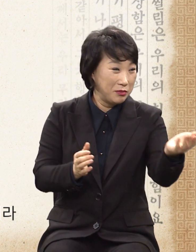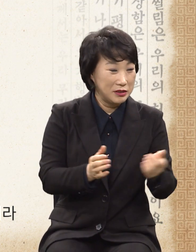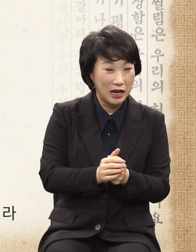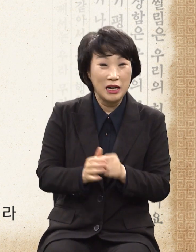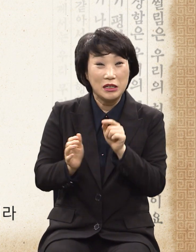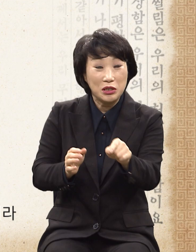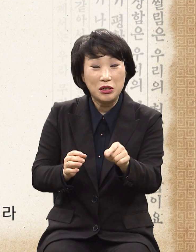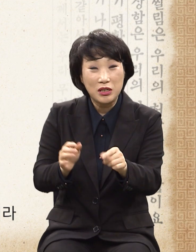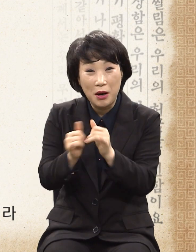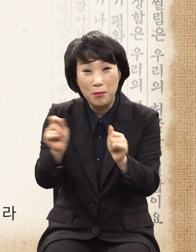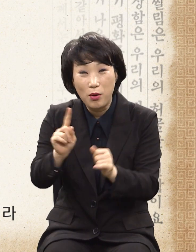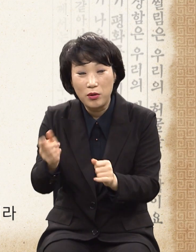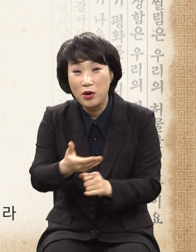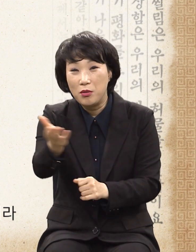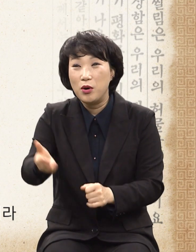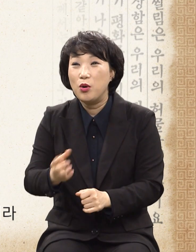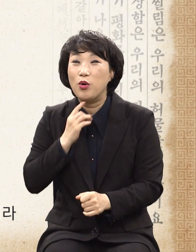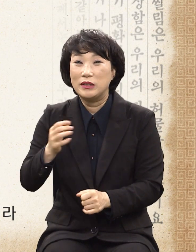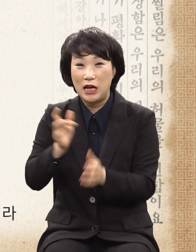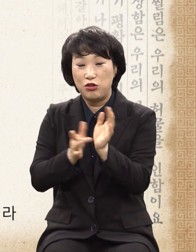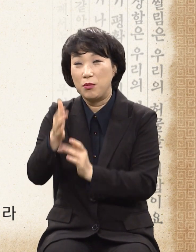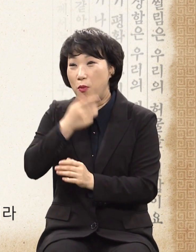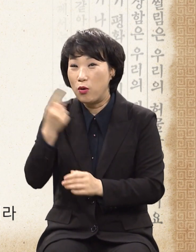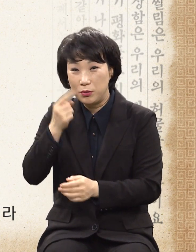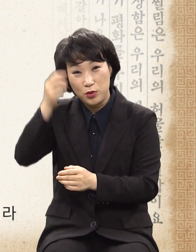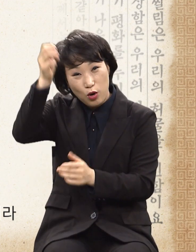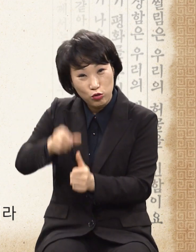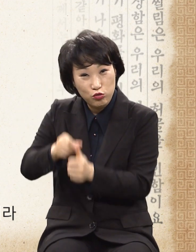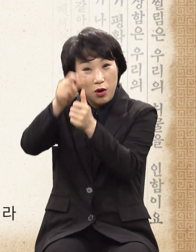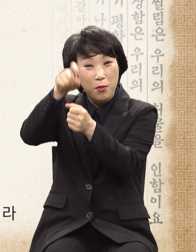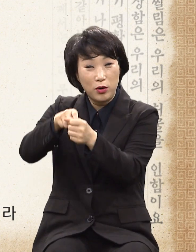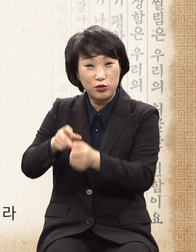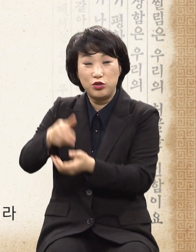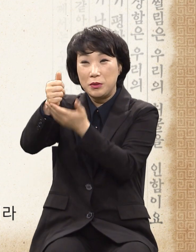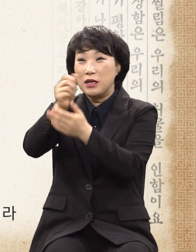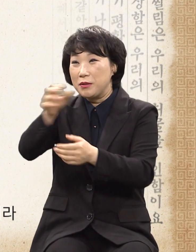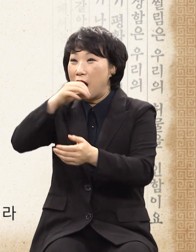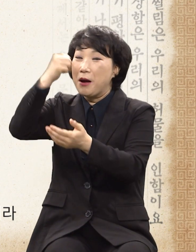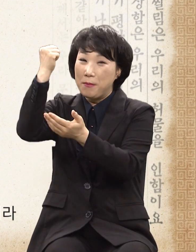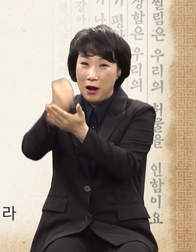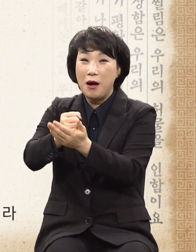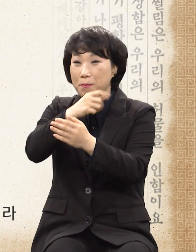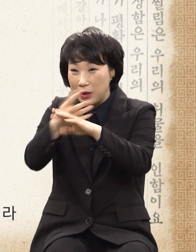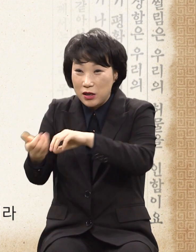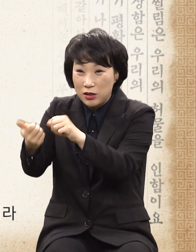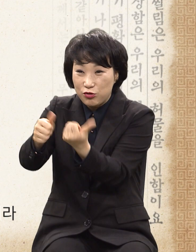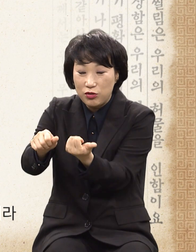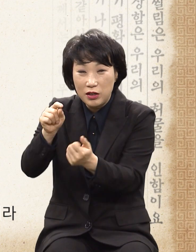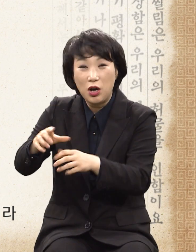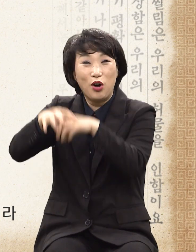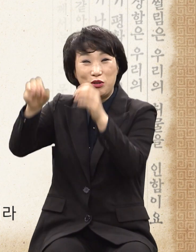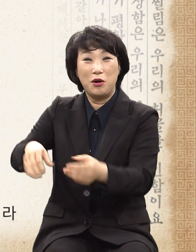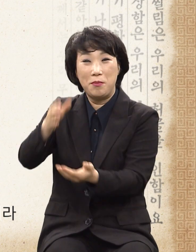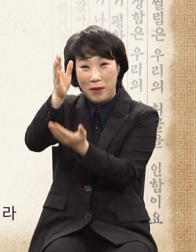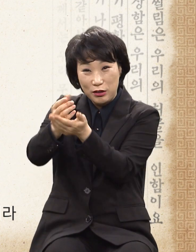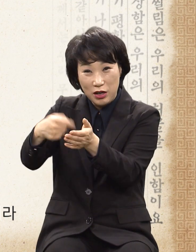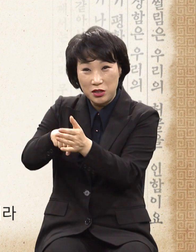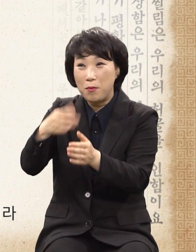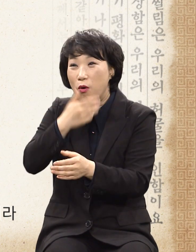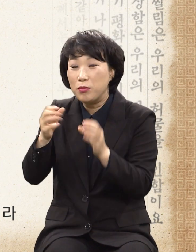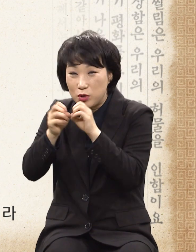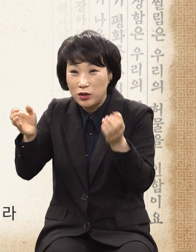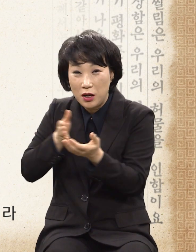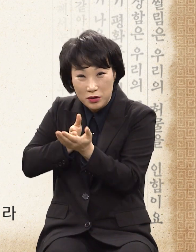복음 영혼 구령을 위해서 주님이 흘리신 십자가의 피가 헛되지 않기 위해서 오직 그 복음을 전하기 위해서